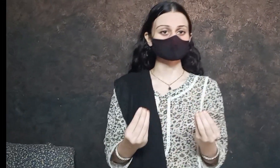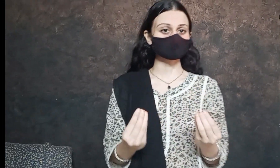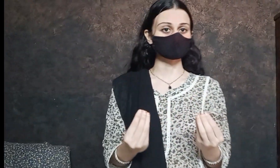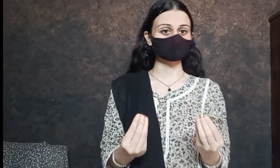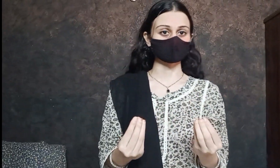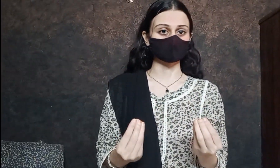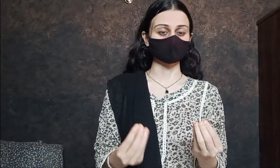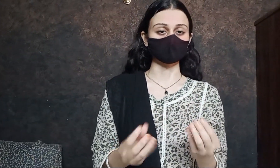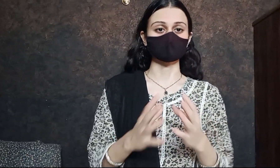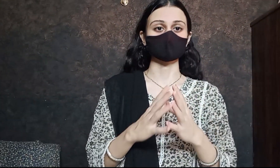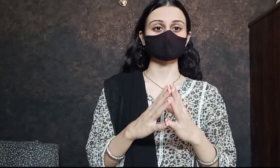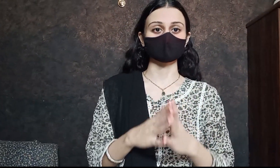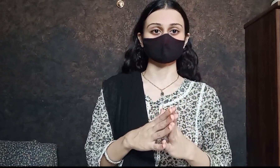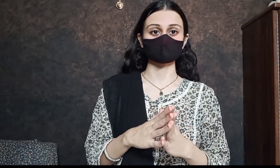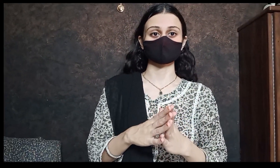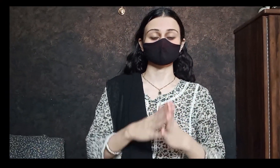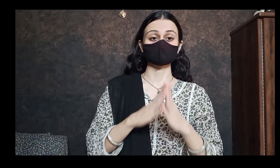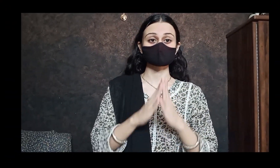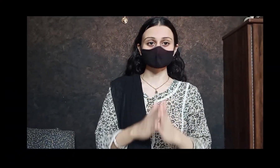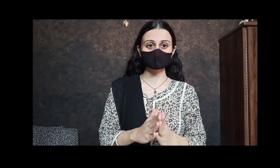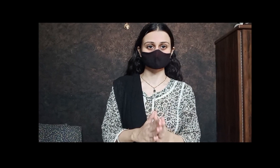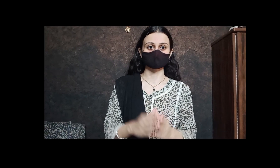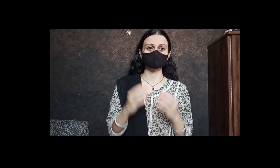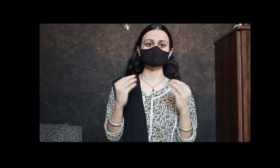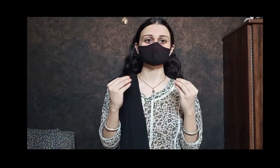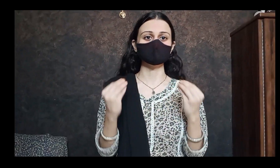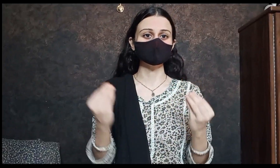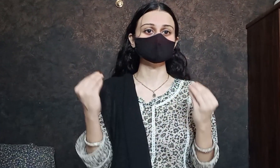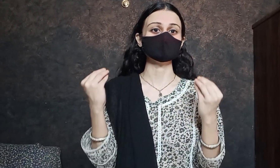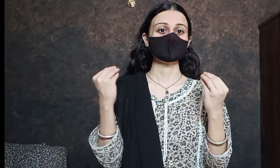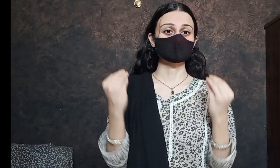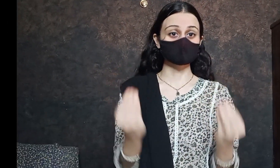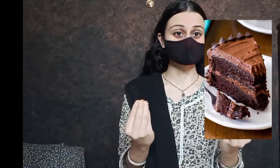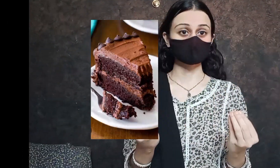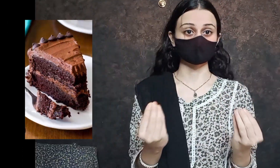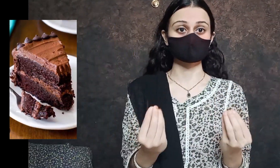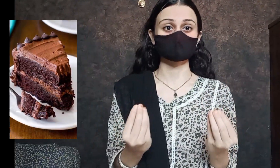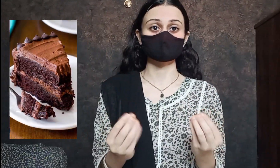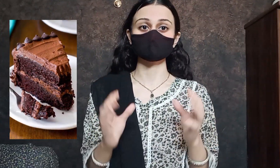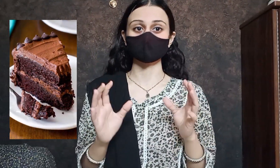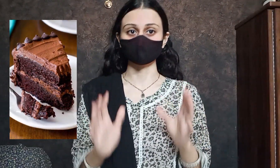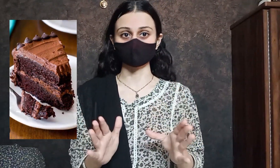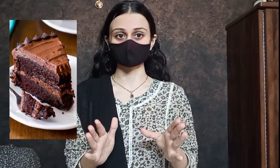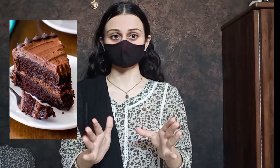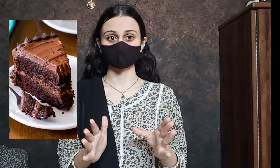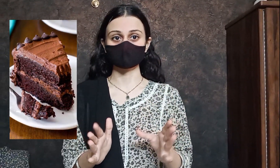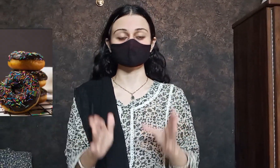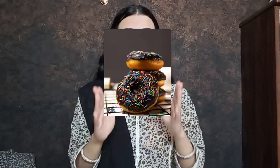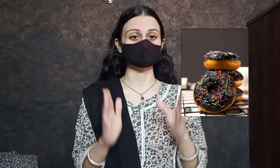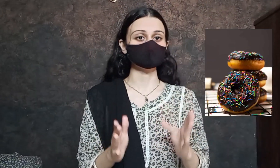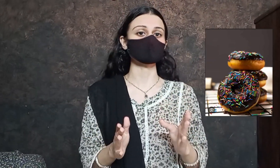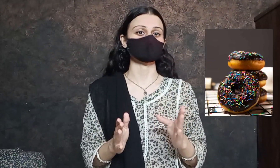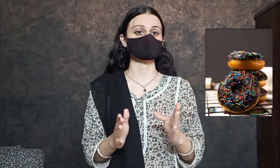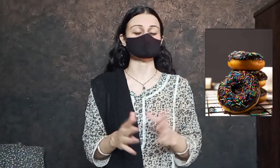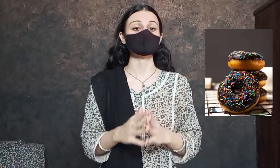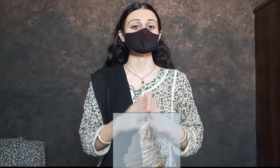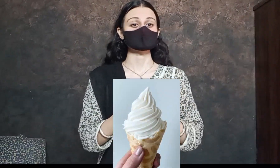की डेफिशिएंसी है। उसके लिए आपको क्या करना होगा कि मीठी चीज़ों को जो है ना अवॉइड करना होगा, चाहे केक हो, आइसक्रीम हो, कोल्ड ड्रिंक्स हो, इन